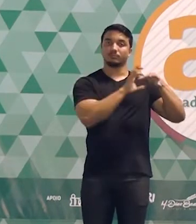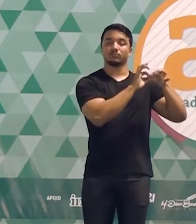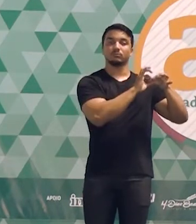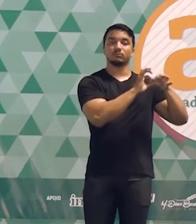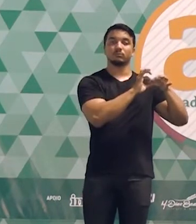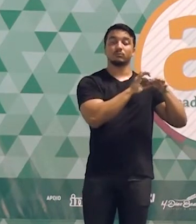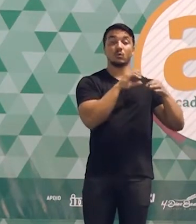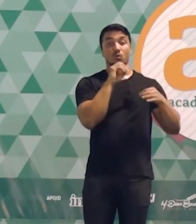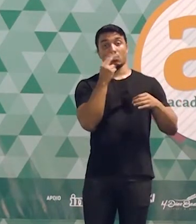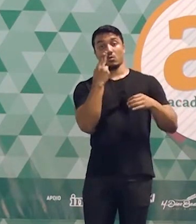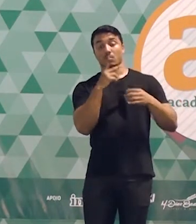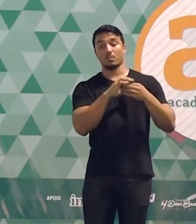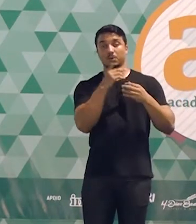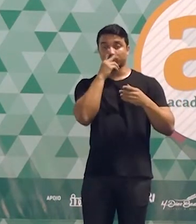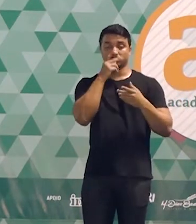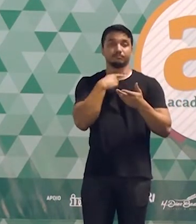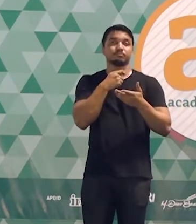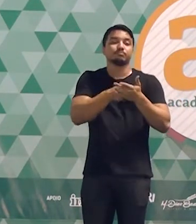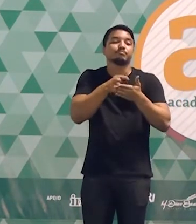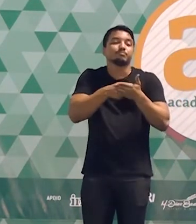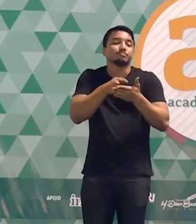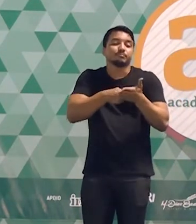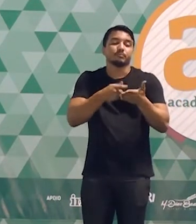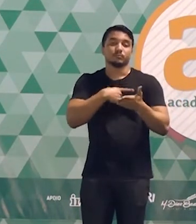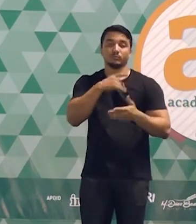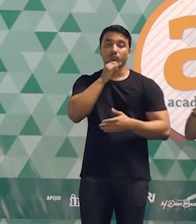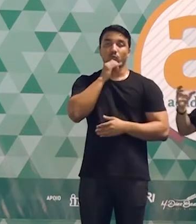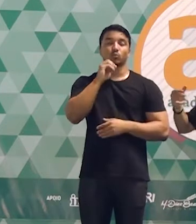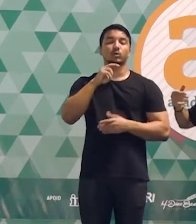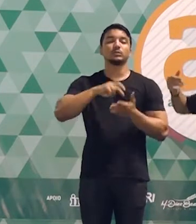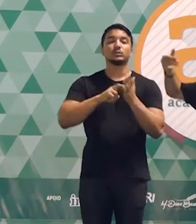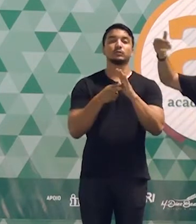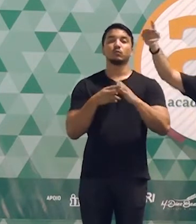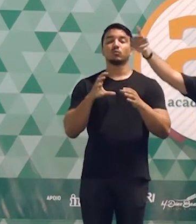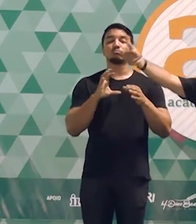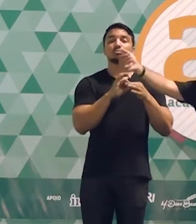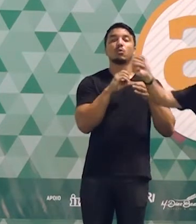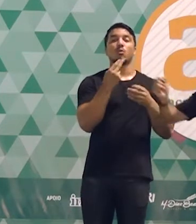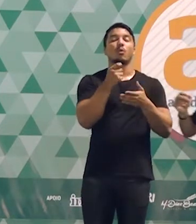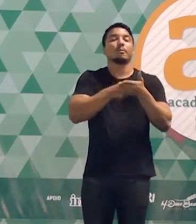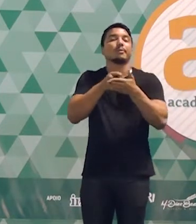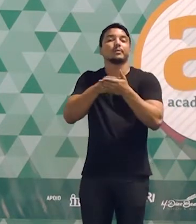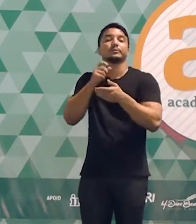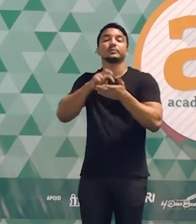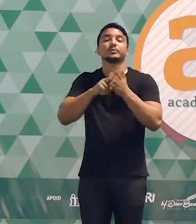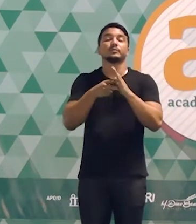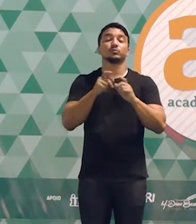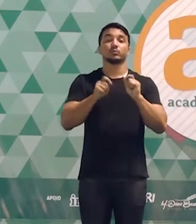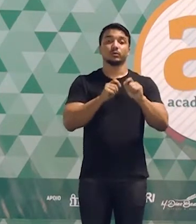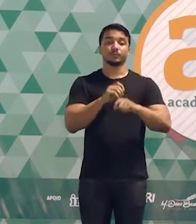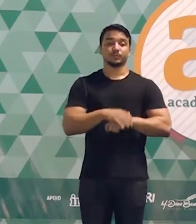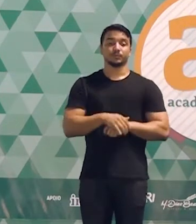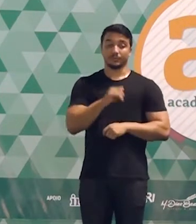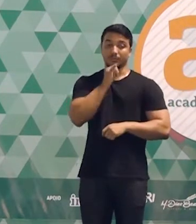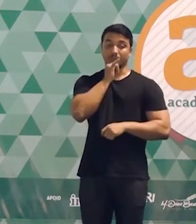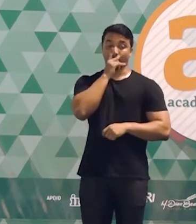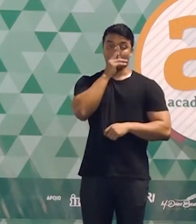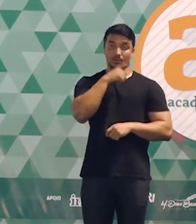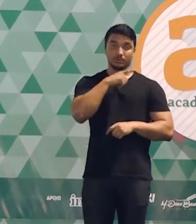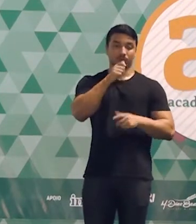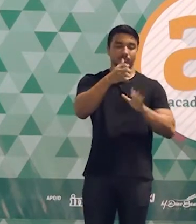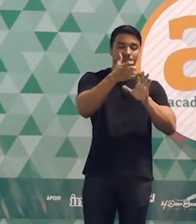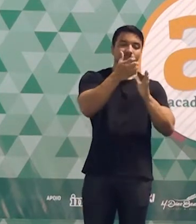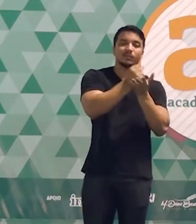conativas ou apelativas. O que são essas marcas conativas ou apelativas? São